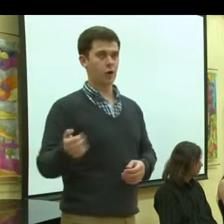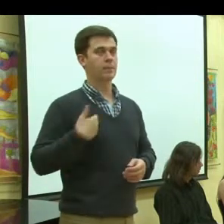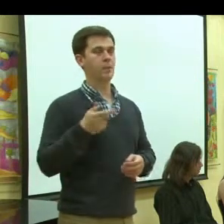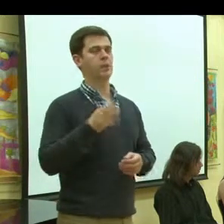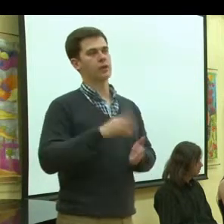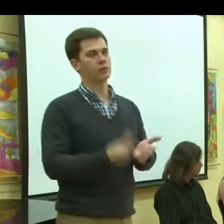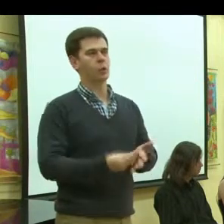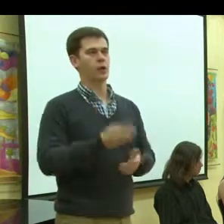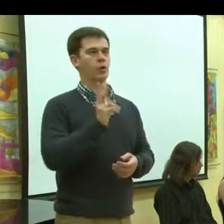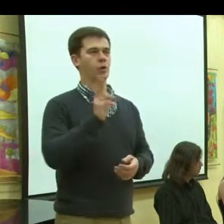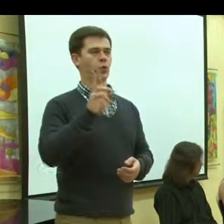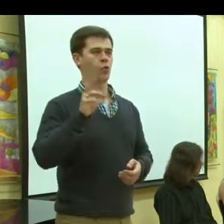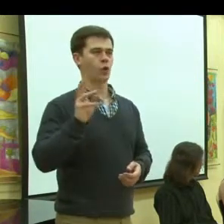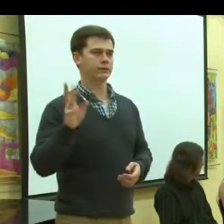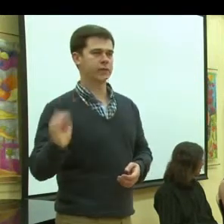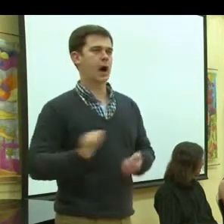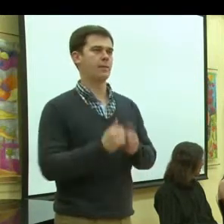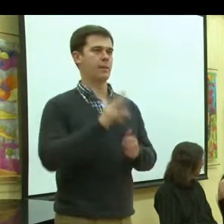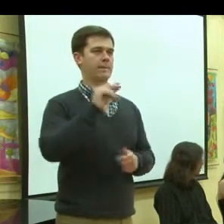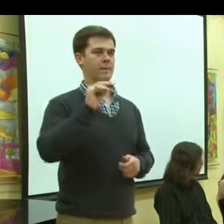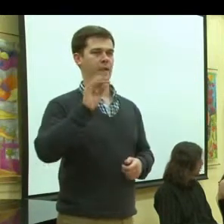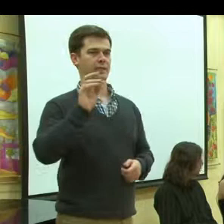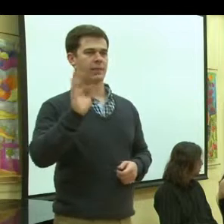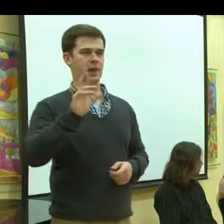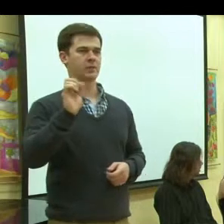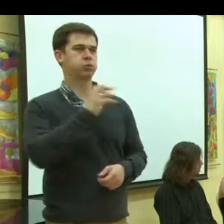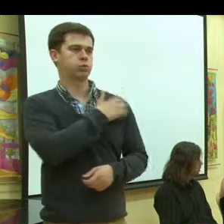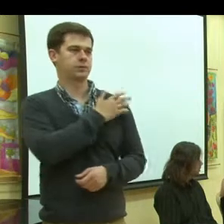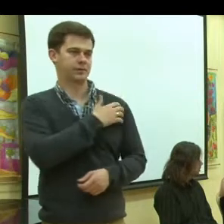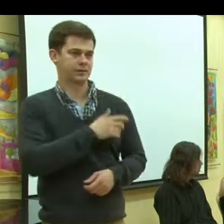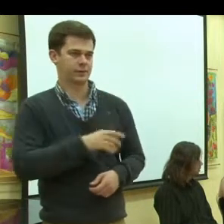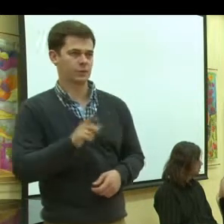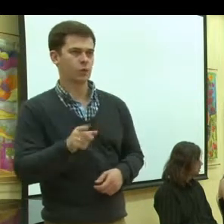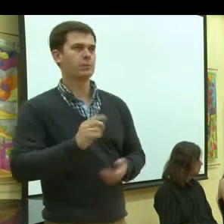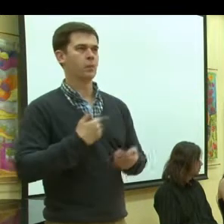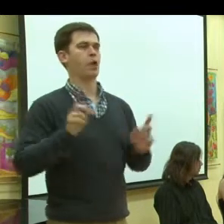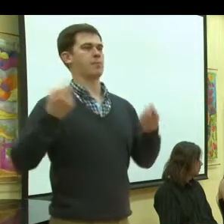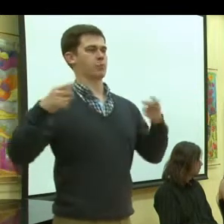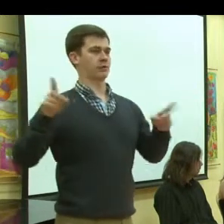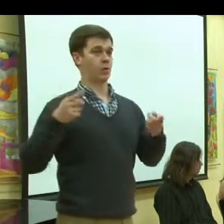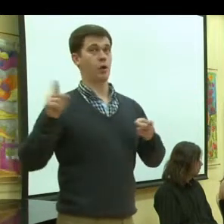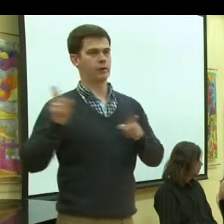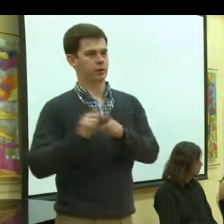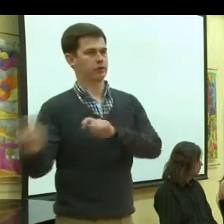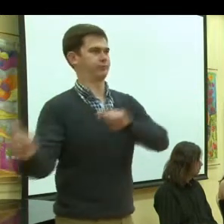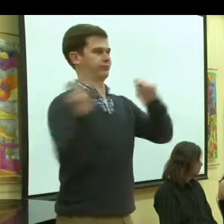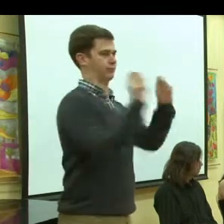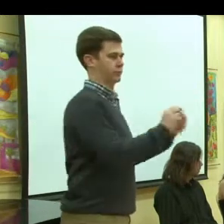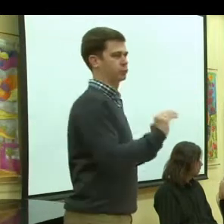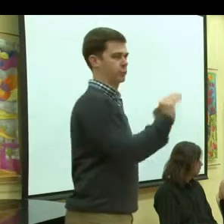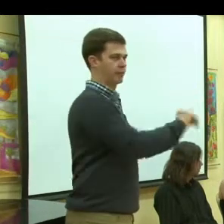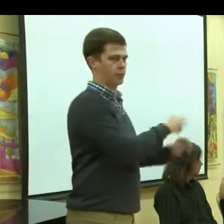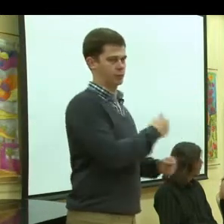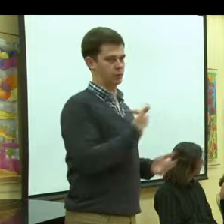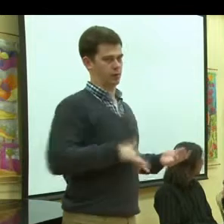przykład Kazimierz Krukowski, czy też Petersburski, tutaj kompozytor tanga. I oni również byli w Argentynie, także wyemigrowali również